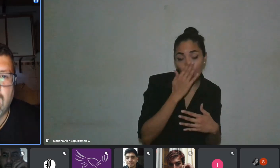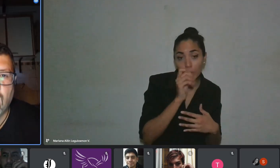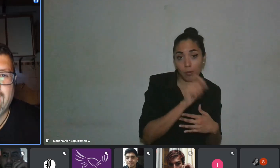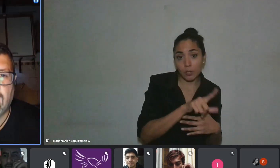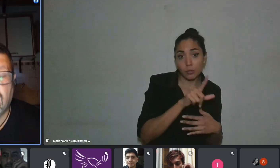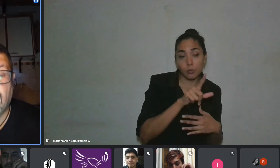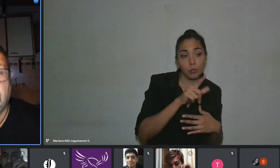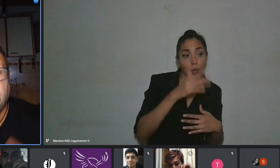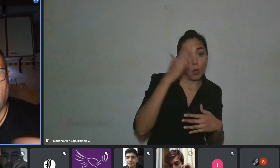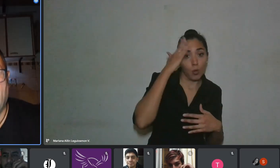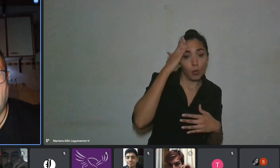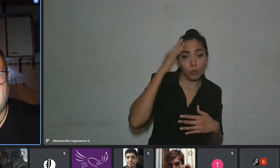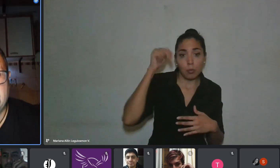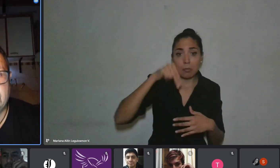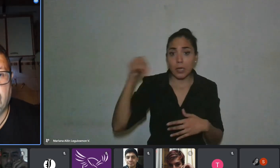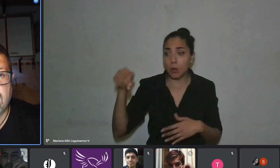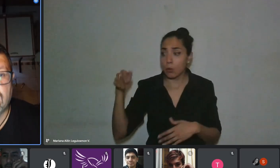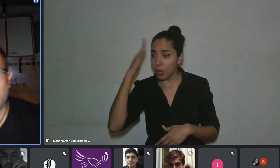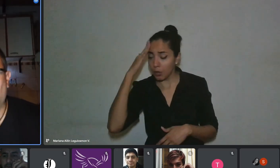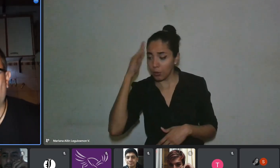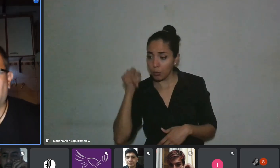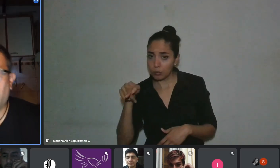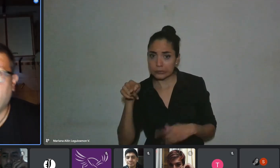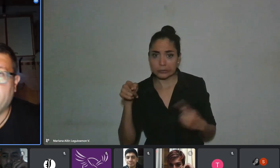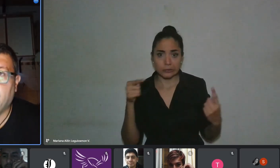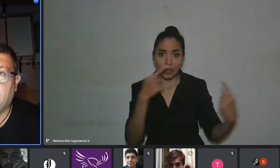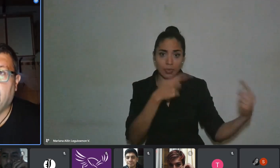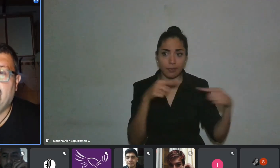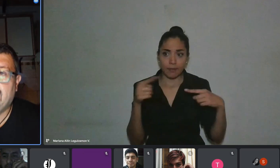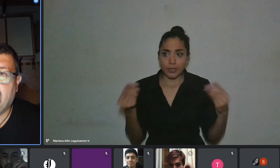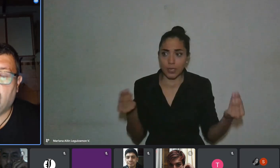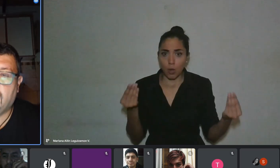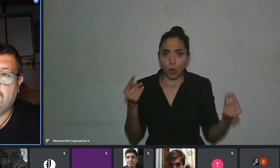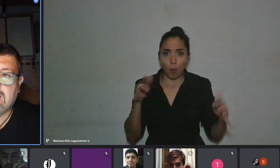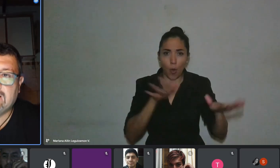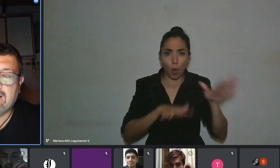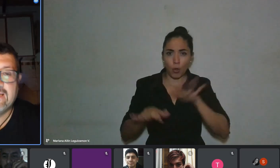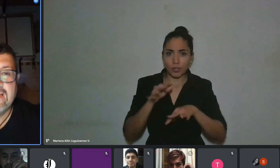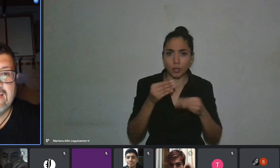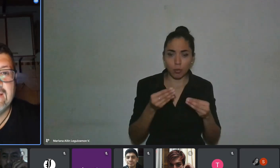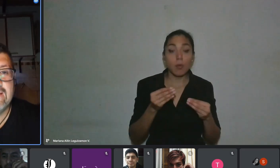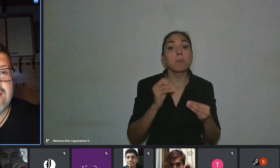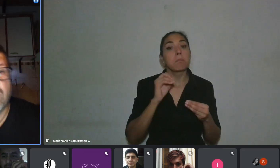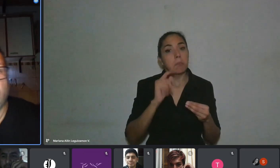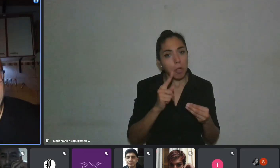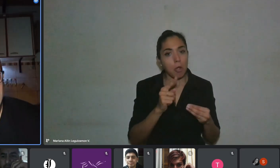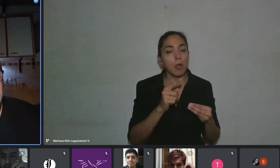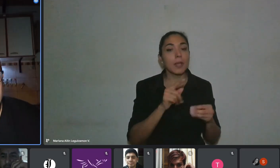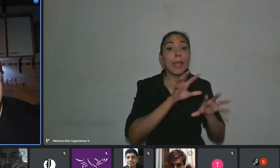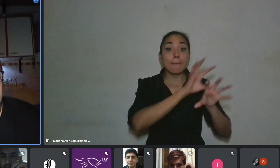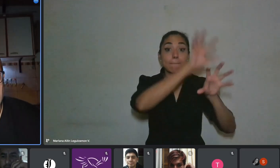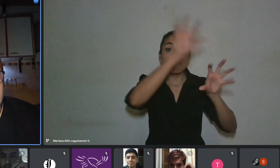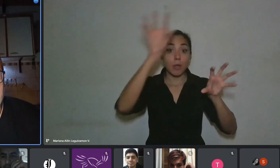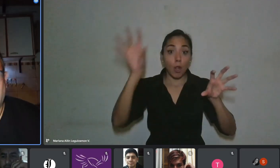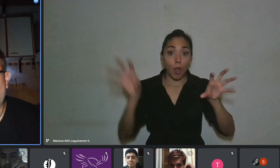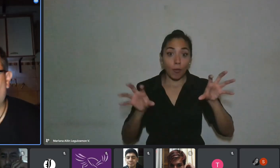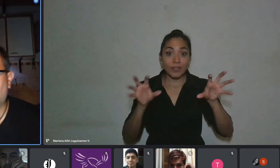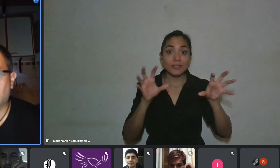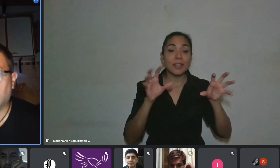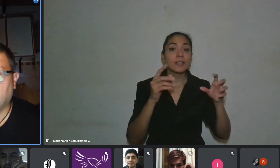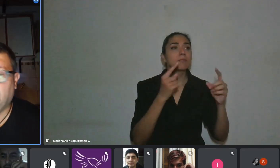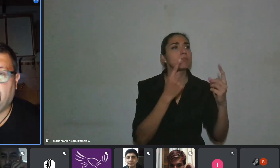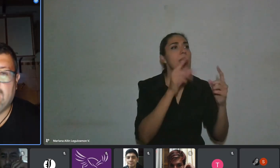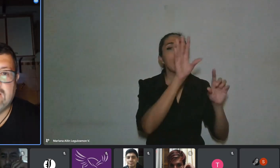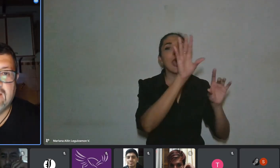acá en Neuquén, con lo cual, ¿cómo lo organizamos eso? Bueno, a ver, elijamos representantes de distintas provincias,